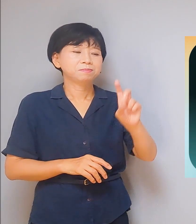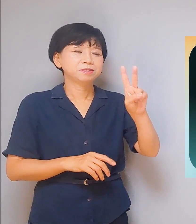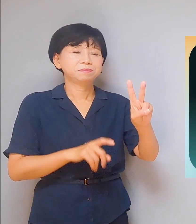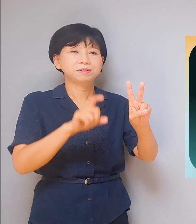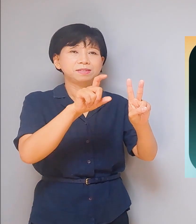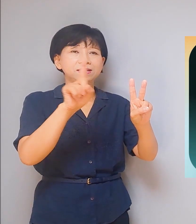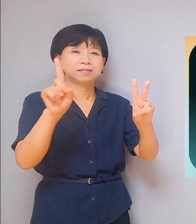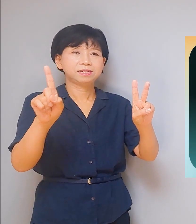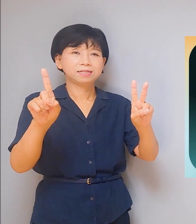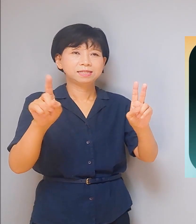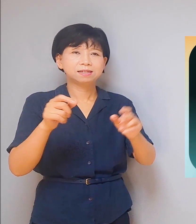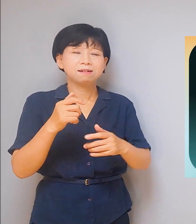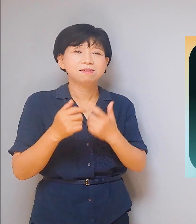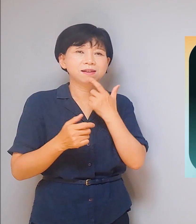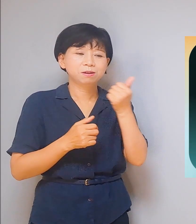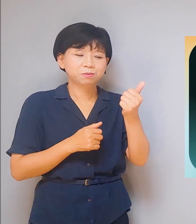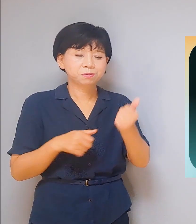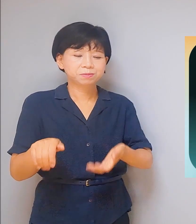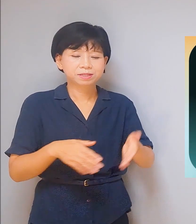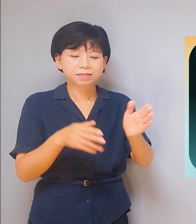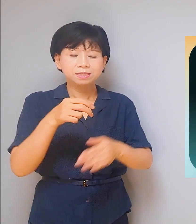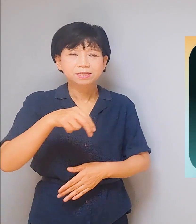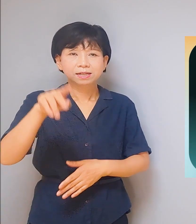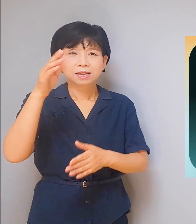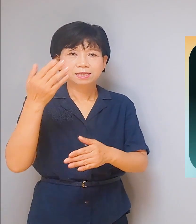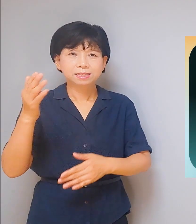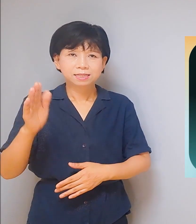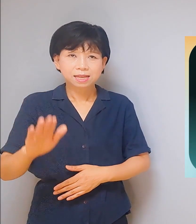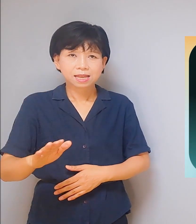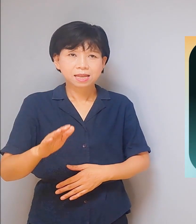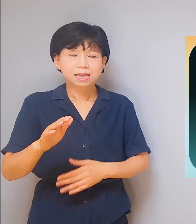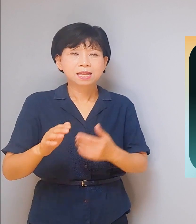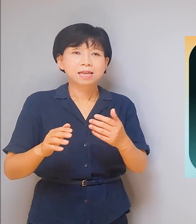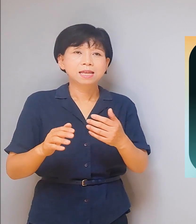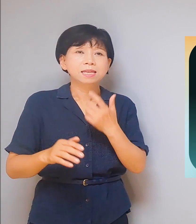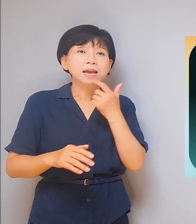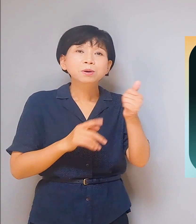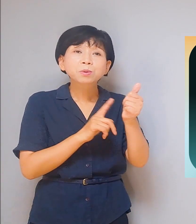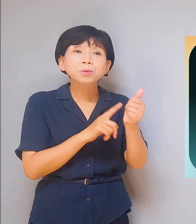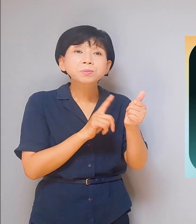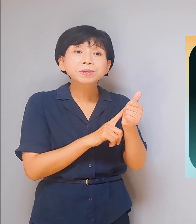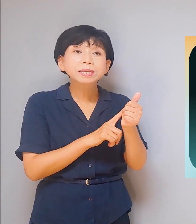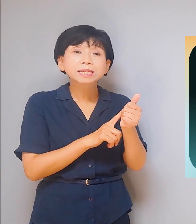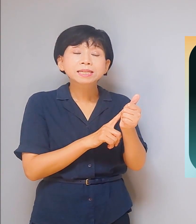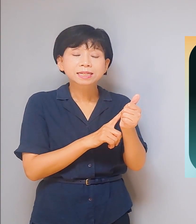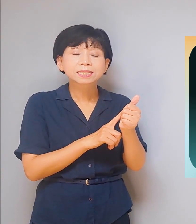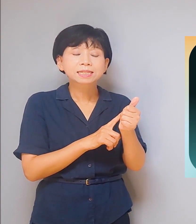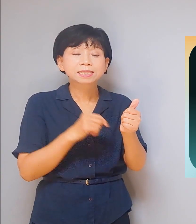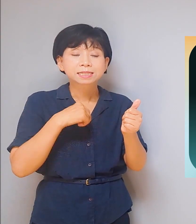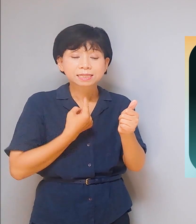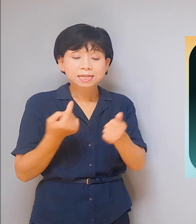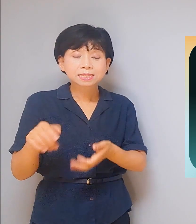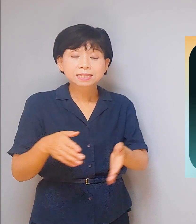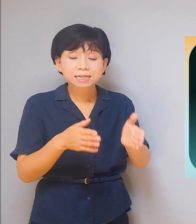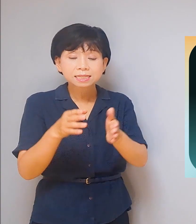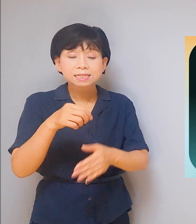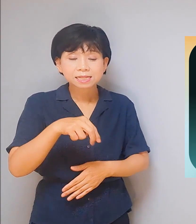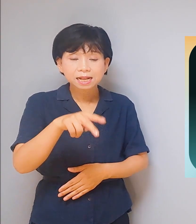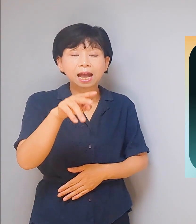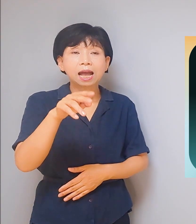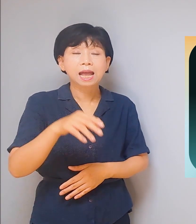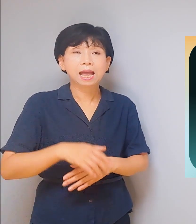길을 가는데, 여기서 이 원문을 보면 야곱이 그의 길을 가는데 이렇게 되어